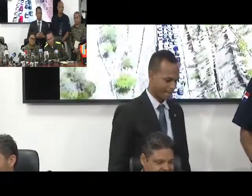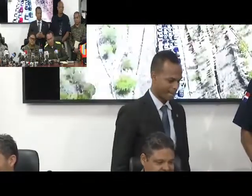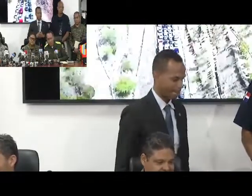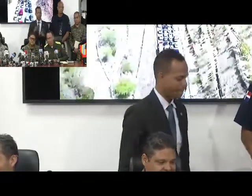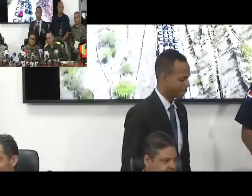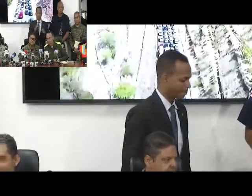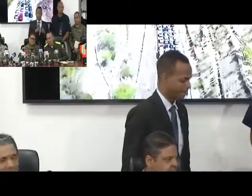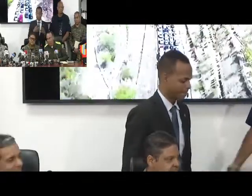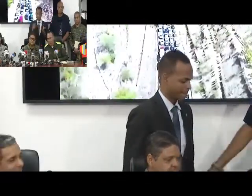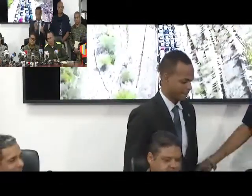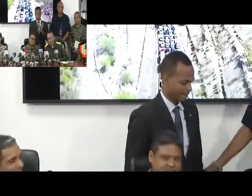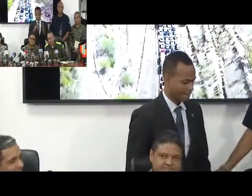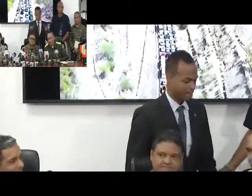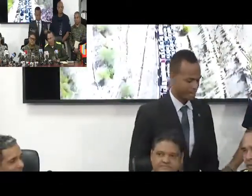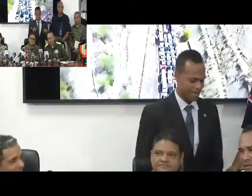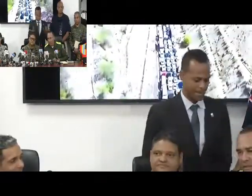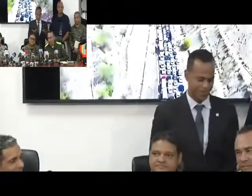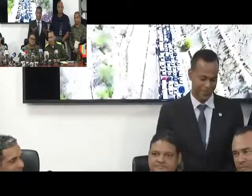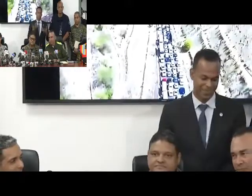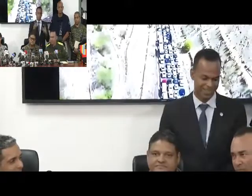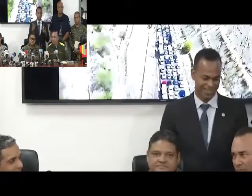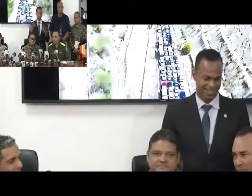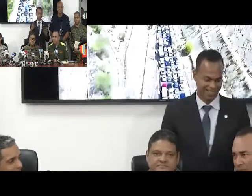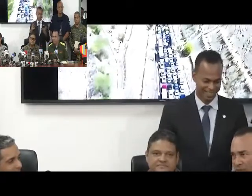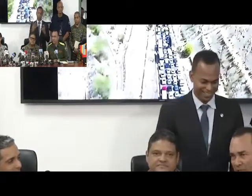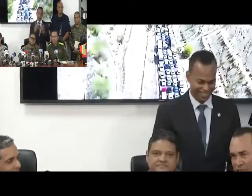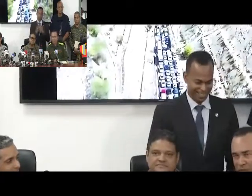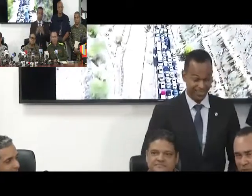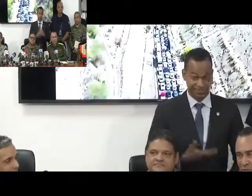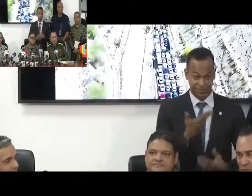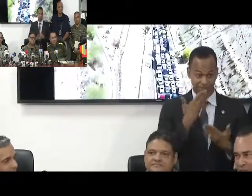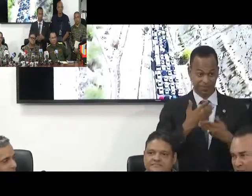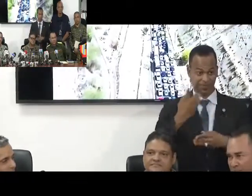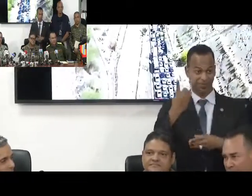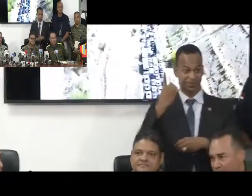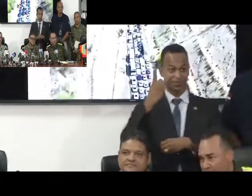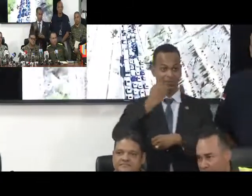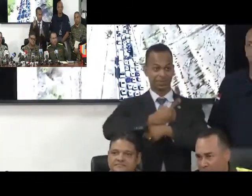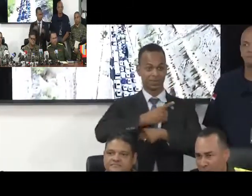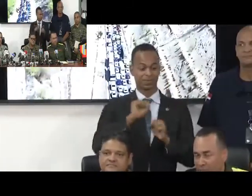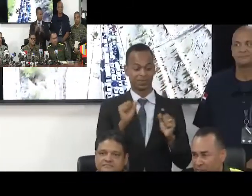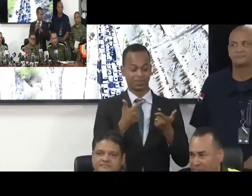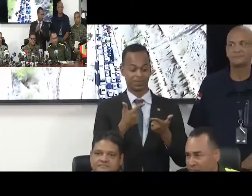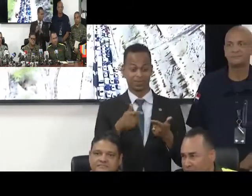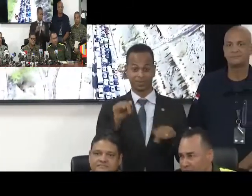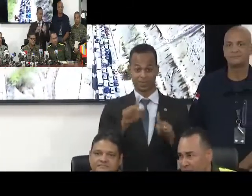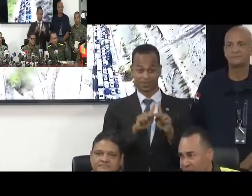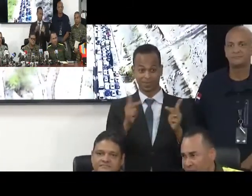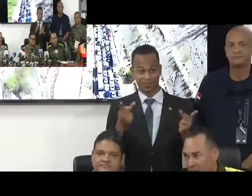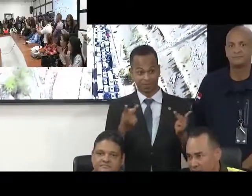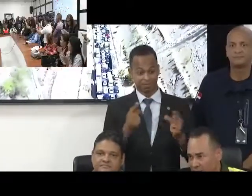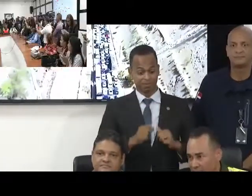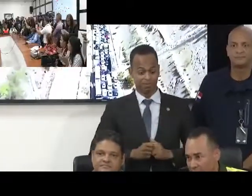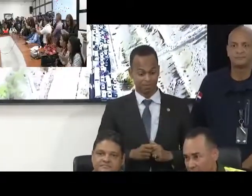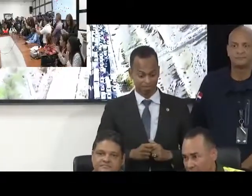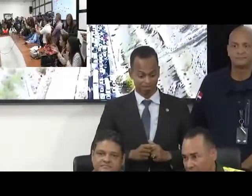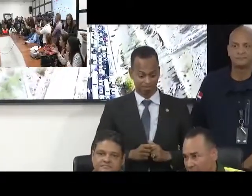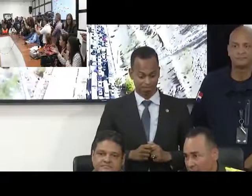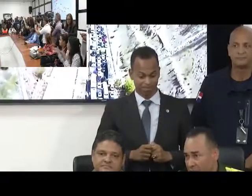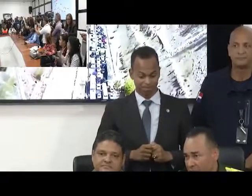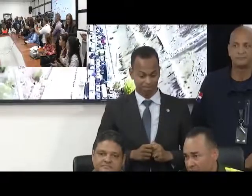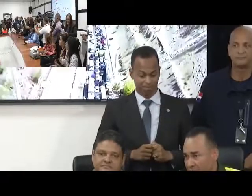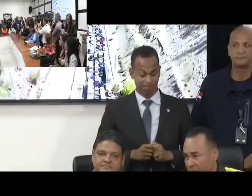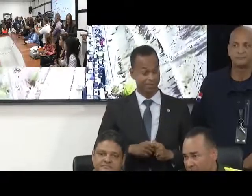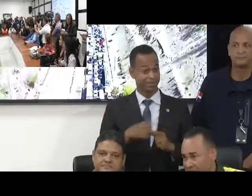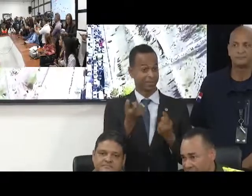El nombre no lo tengo a mano aquí mismo, pero está detenido ya. ¿Iba en exceso de velocidad esa persona? Porque aparece un video, no sabemos si iba muy